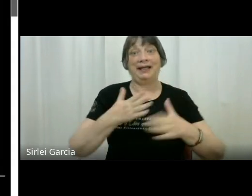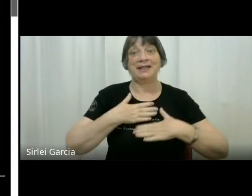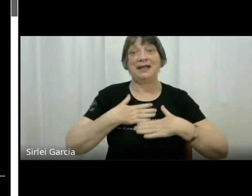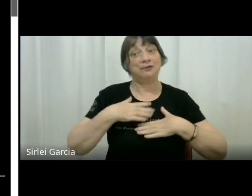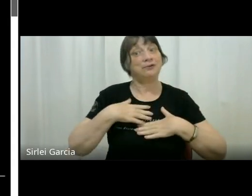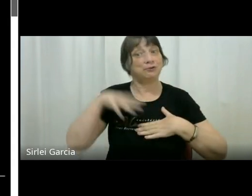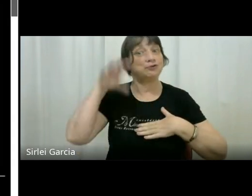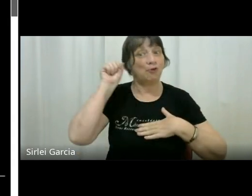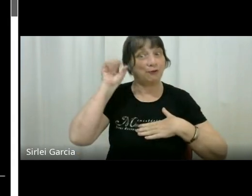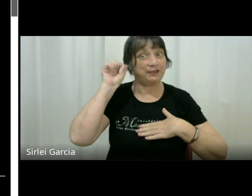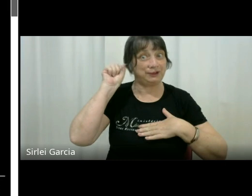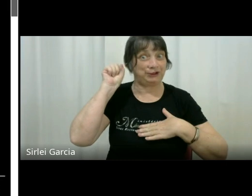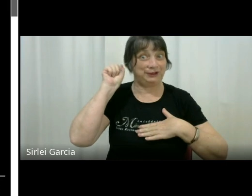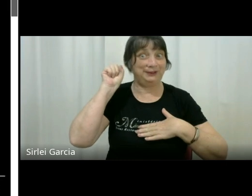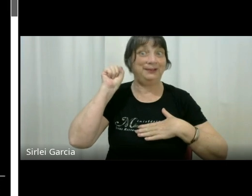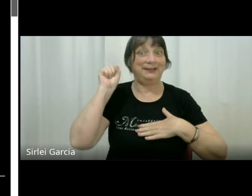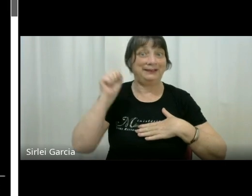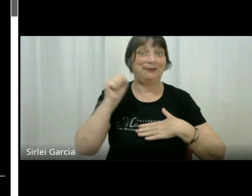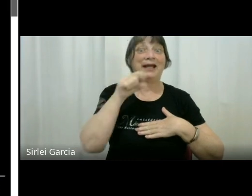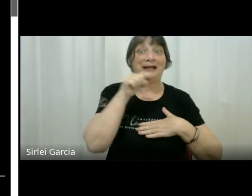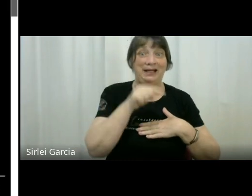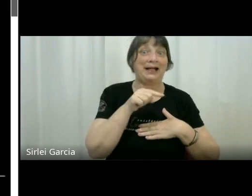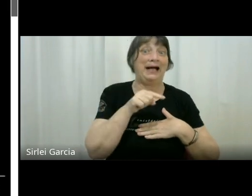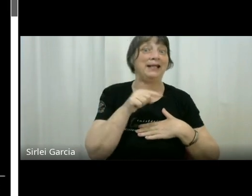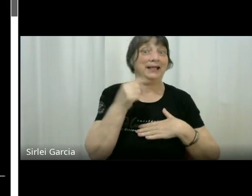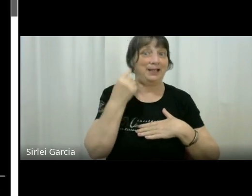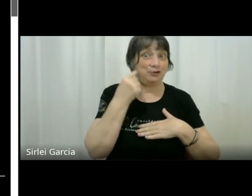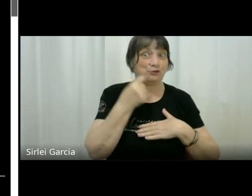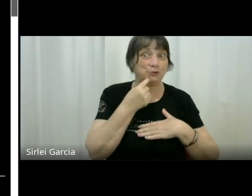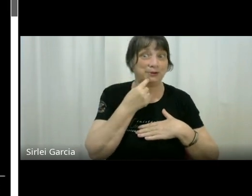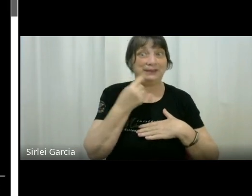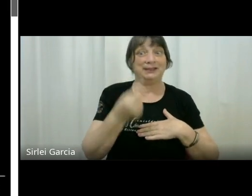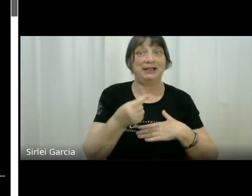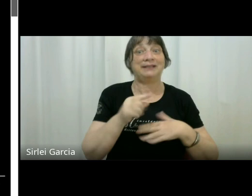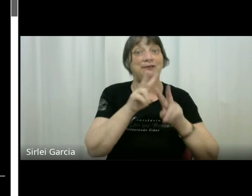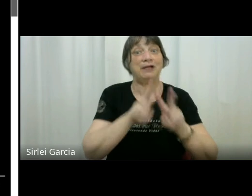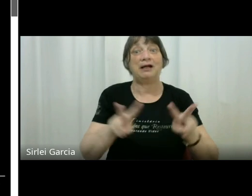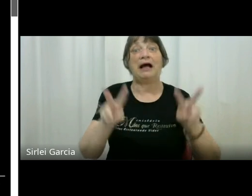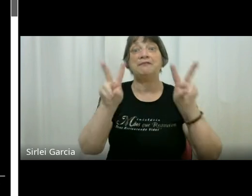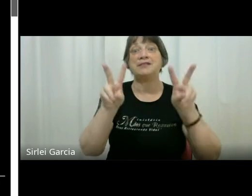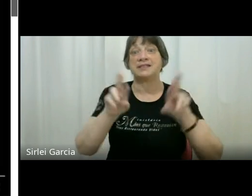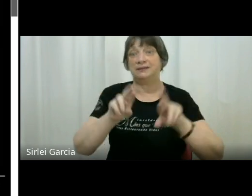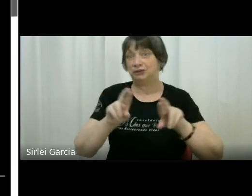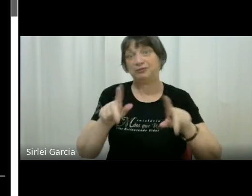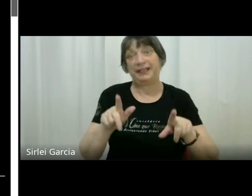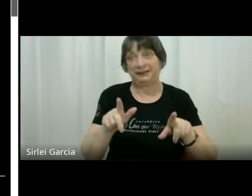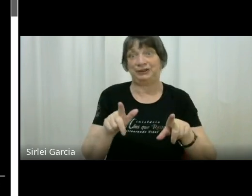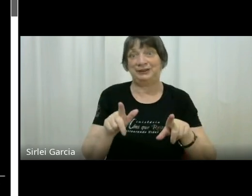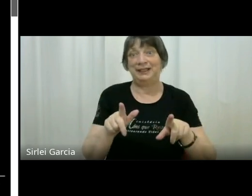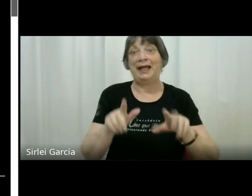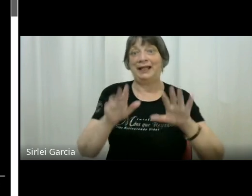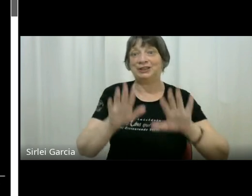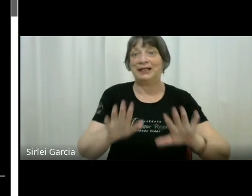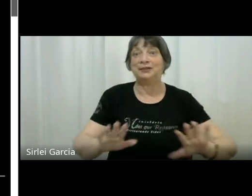Agora, eu sou ouvinte, então, a Carla é surda, então ela tem a visão